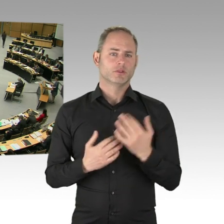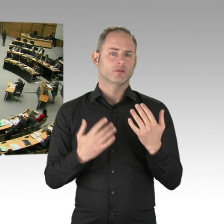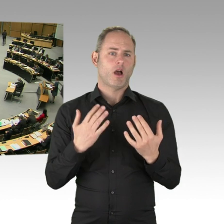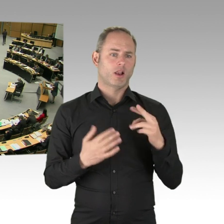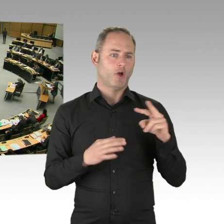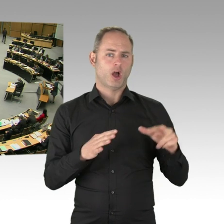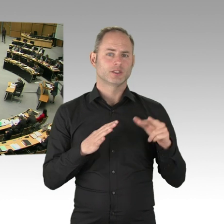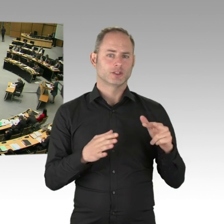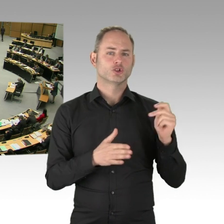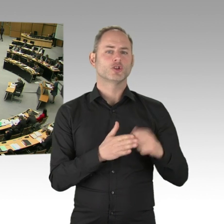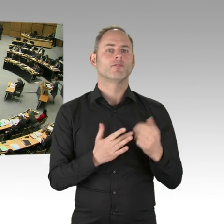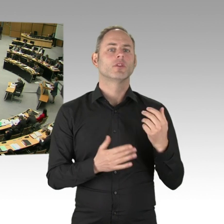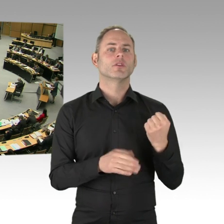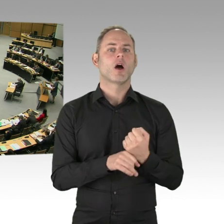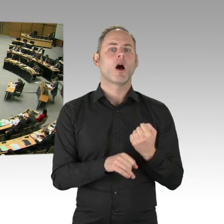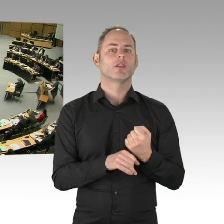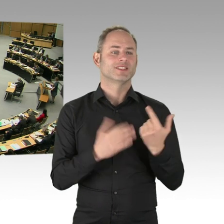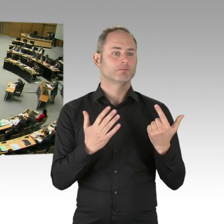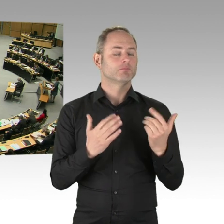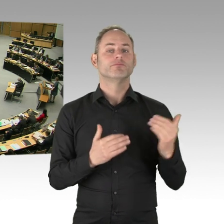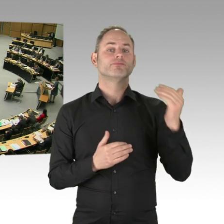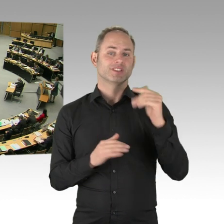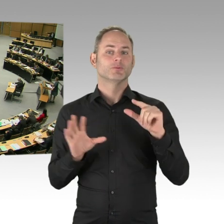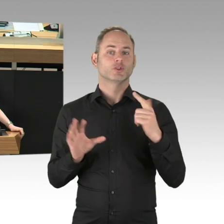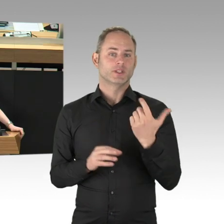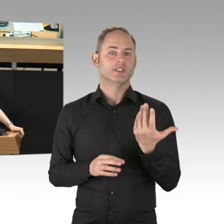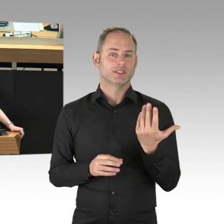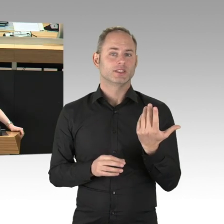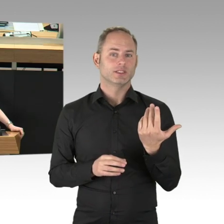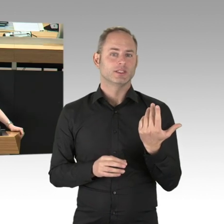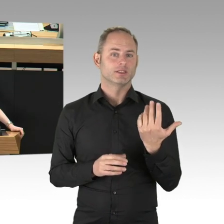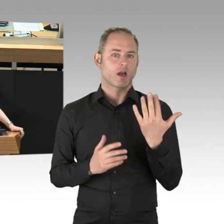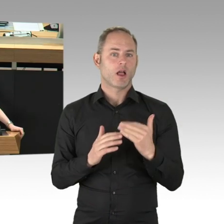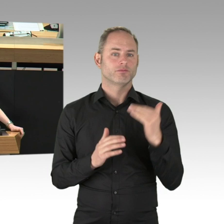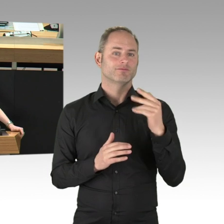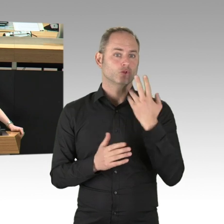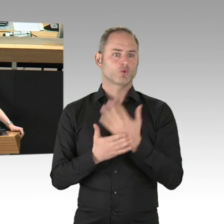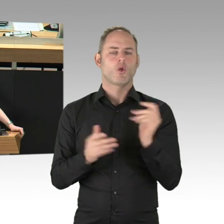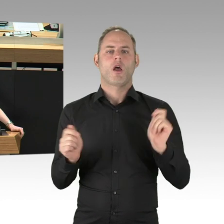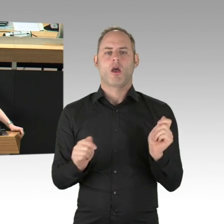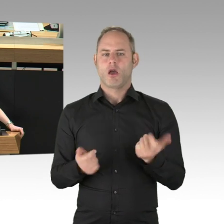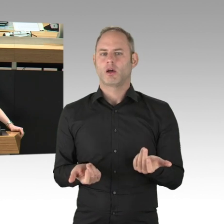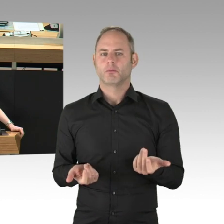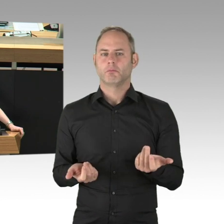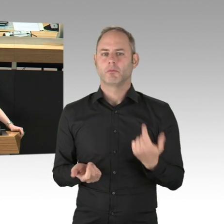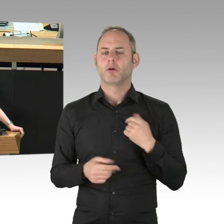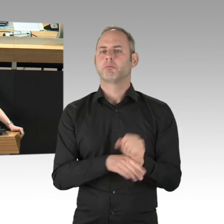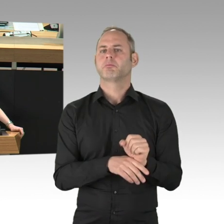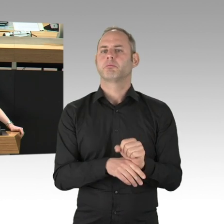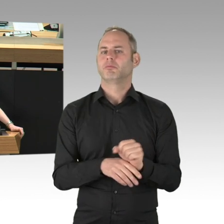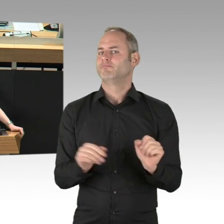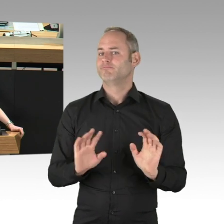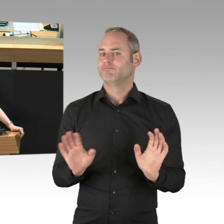bundesweiten Umfragen, wonach der muslimisch motivierte Anteil deutlich höher liegen soll. In einer Studie der Uni Bielefeld gaben Opfer von